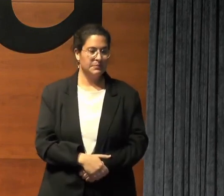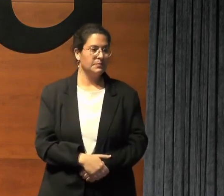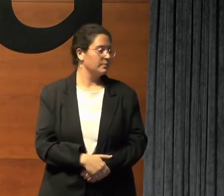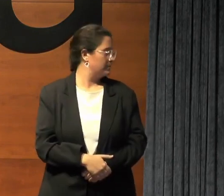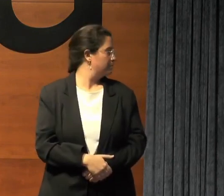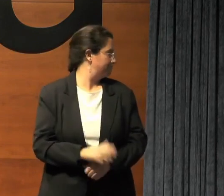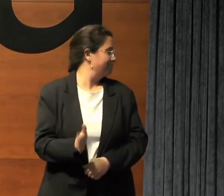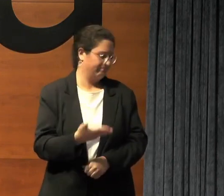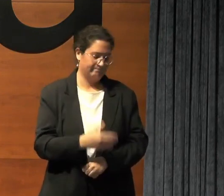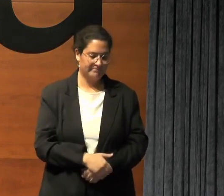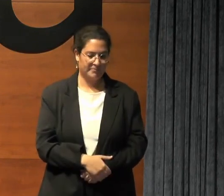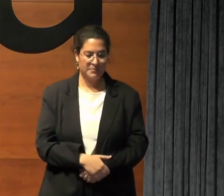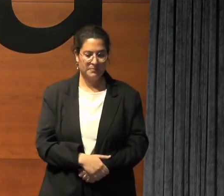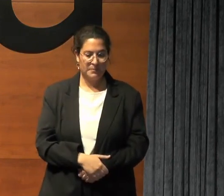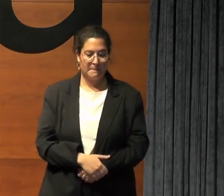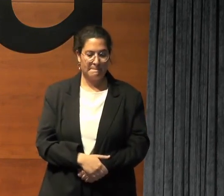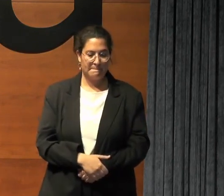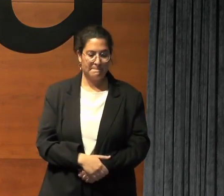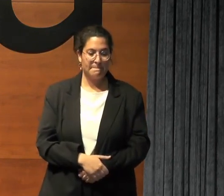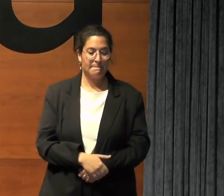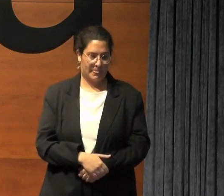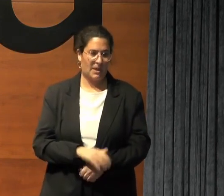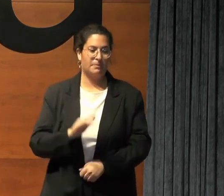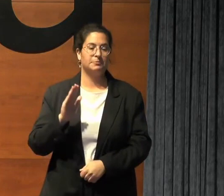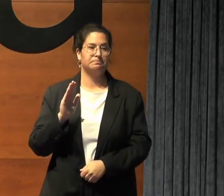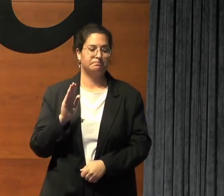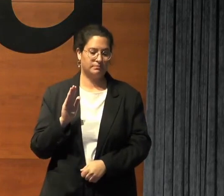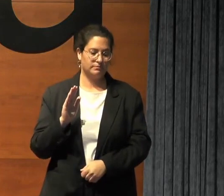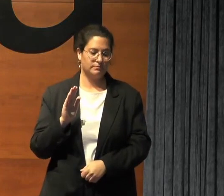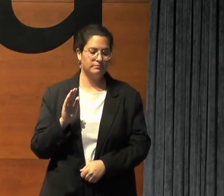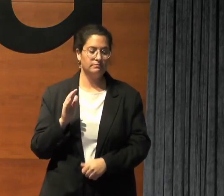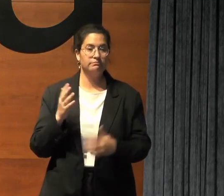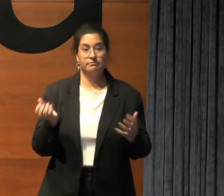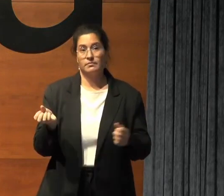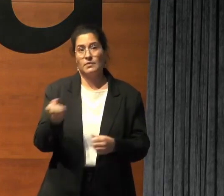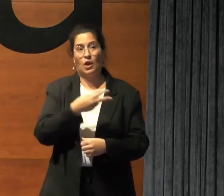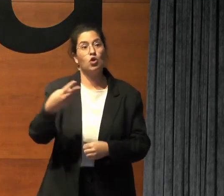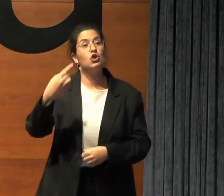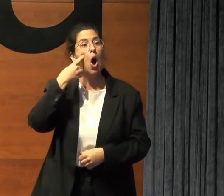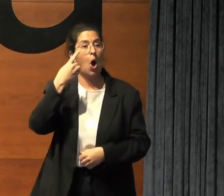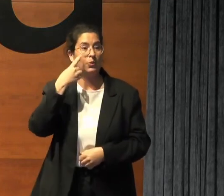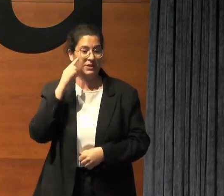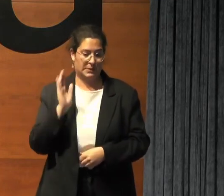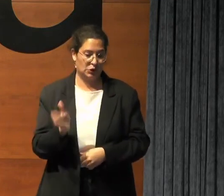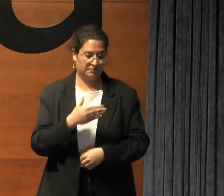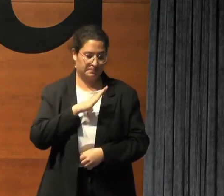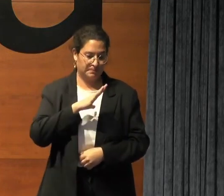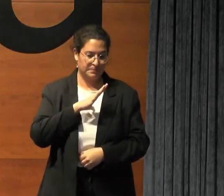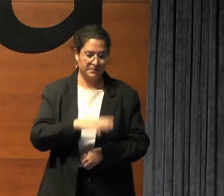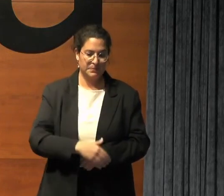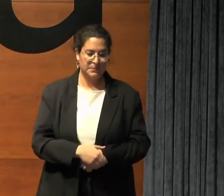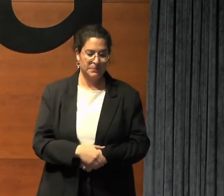que yo os voy a elegir tres tipos que os voy a mostrar aquí.